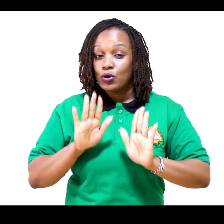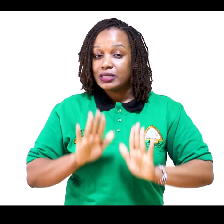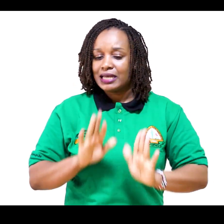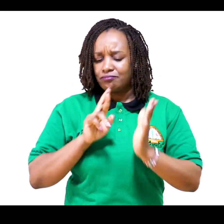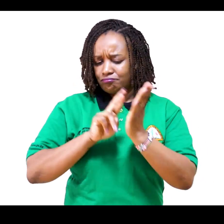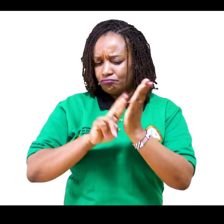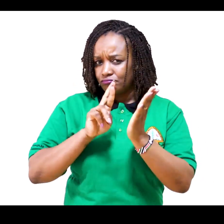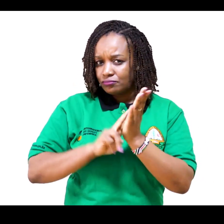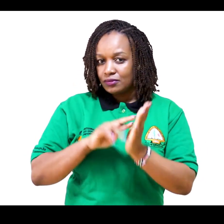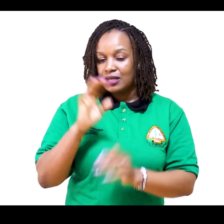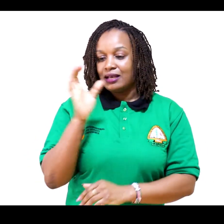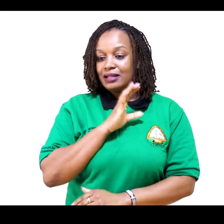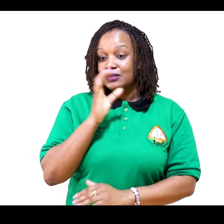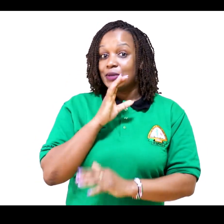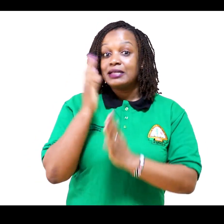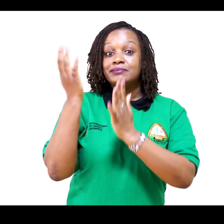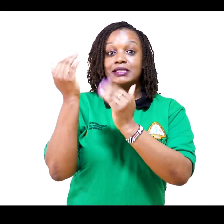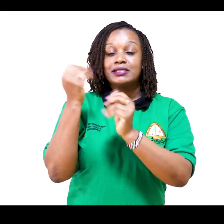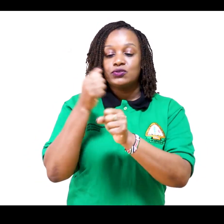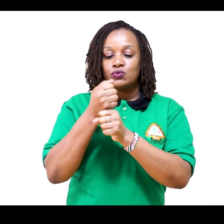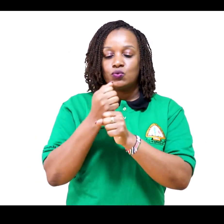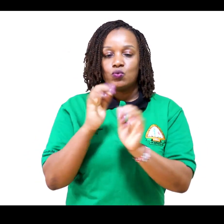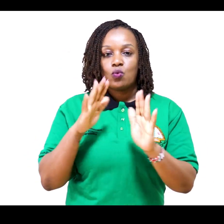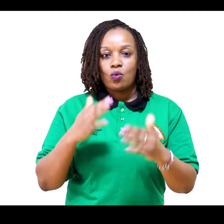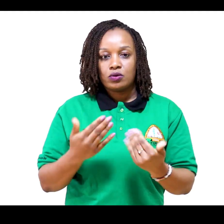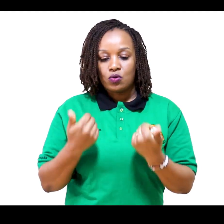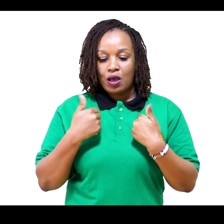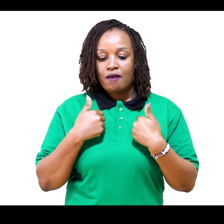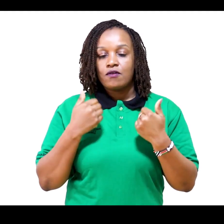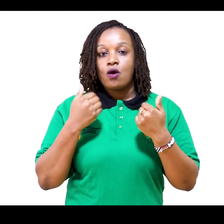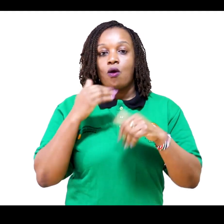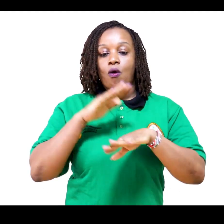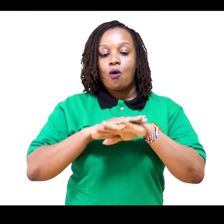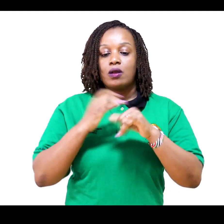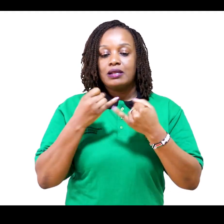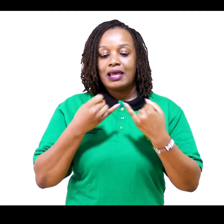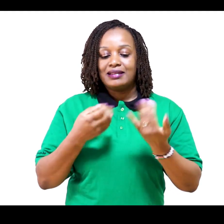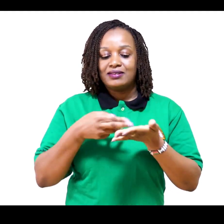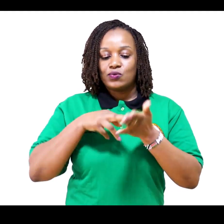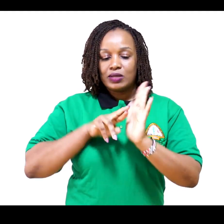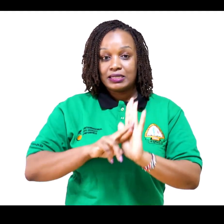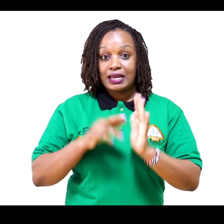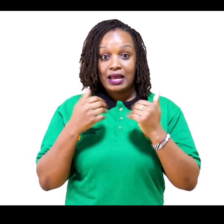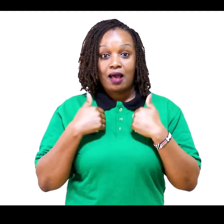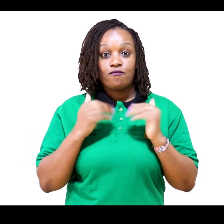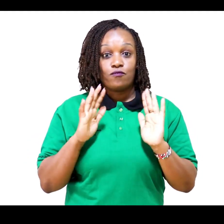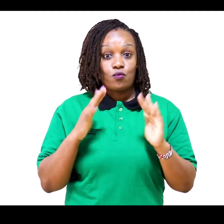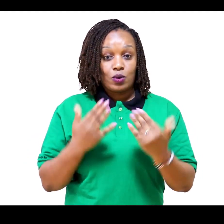Kwa usajili wa kuagiza, mteja anatakiwa kufanya ombi mtandaoni na kuwa na